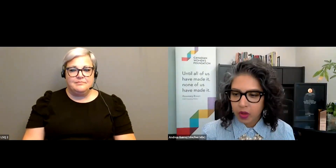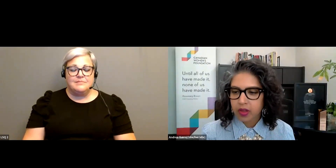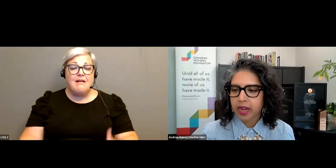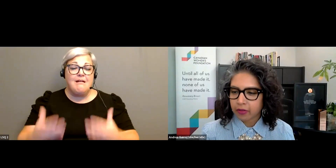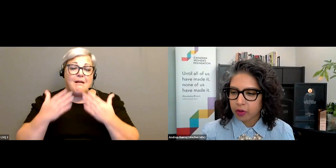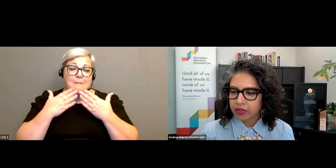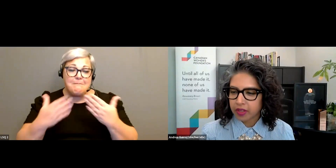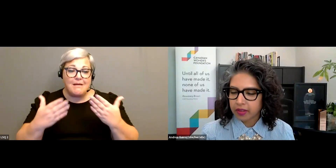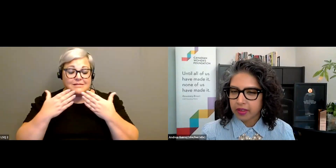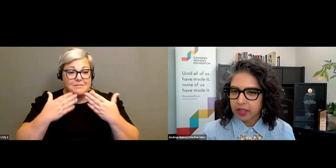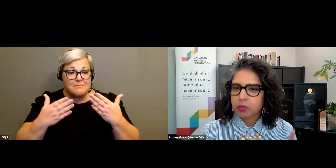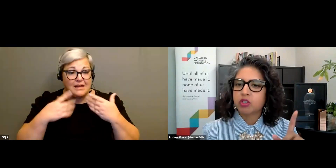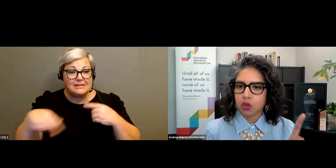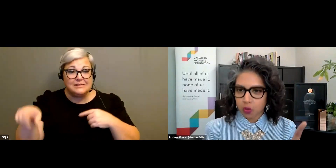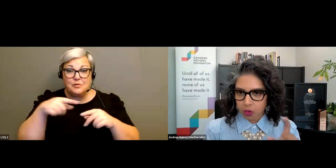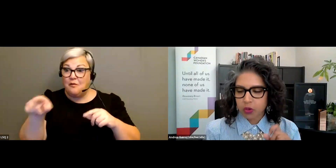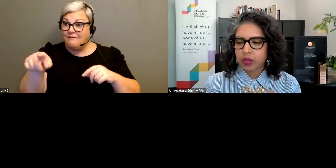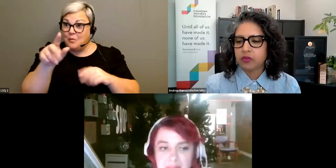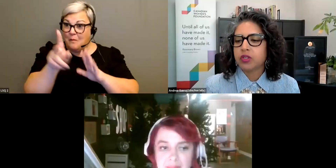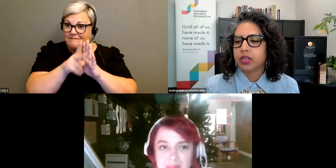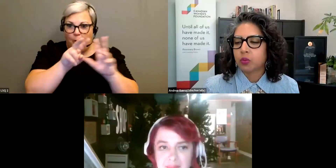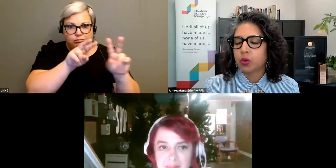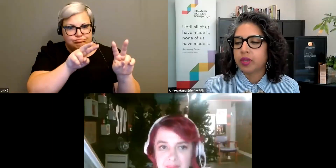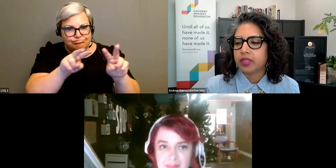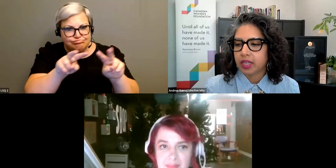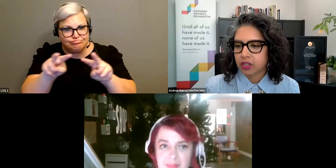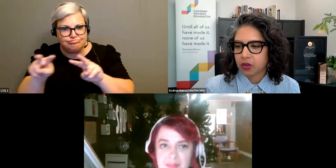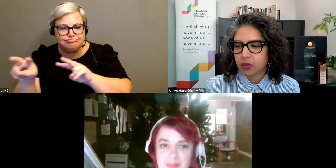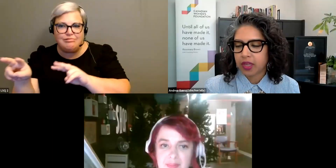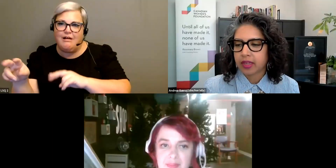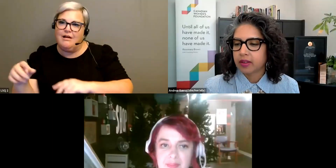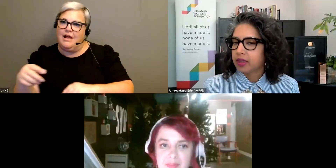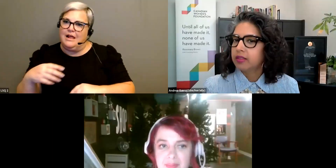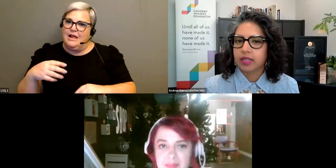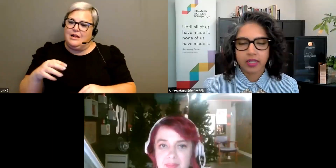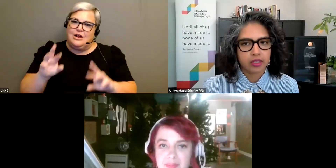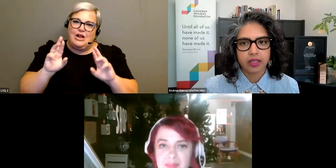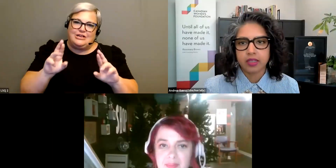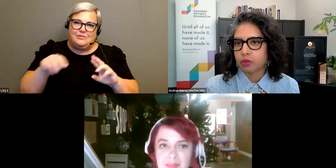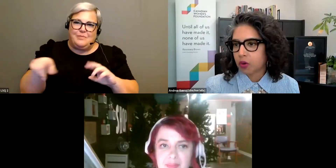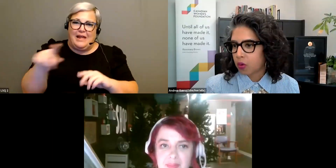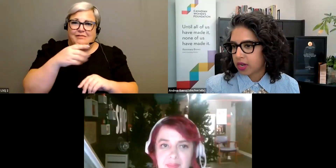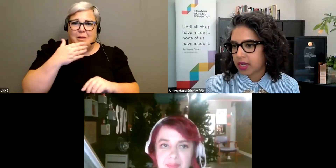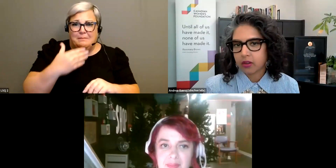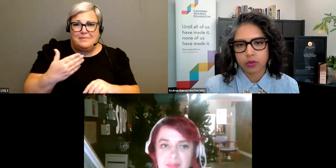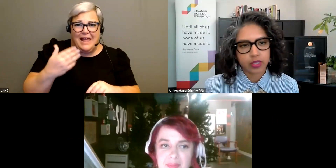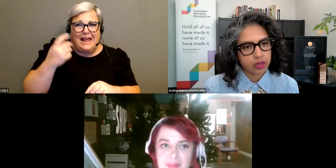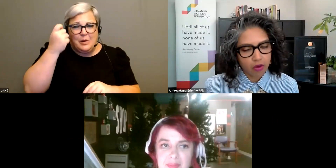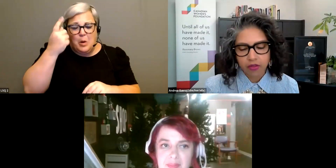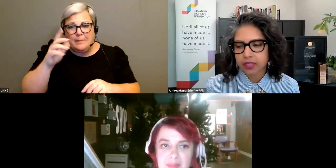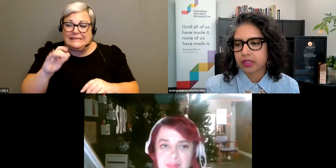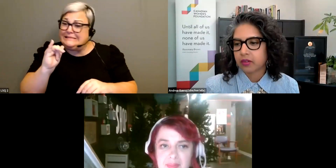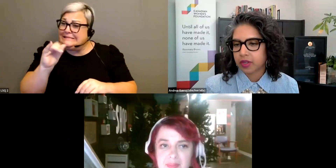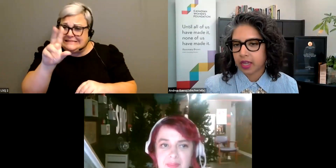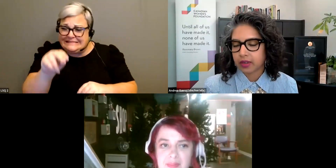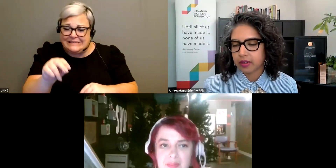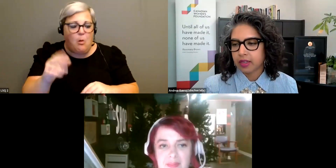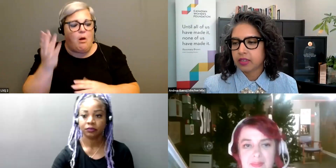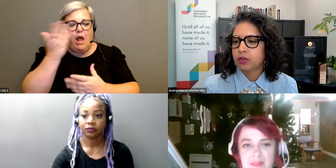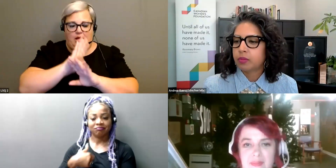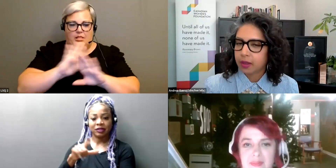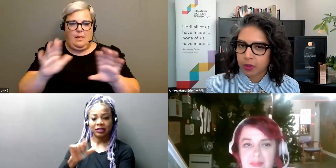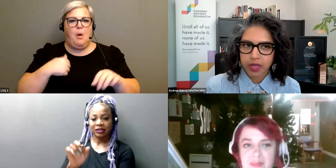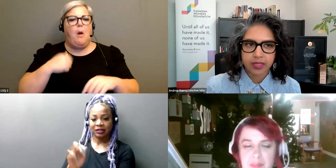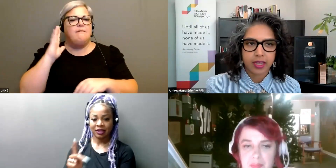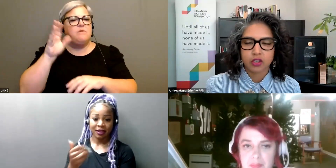Merci beaucoup d'avoir regardé la vidéo. J'espère que vous avez tout saisi. Si ce n'est pas le cas, ne vous inquiétez pas, on va vous envoyer le